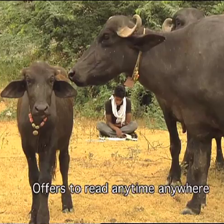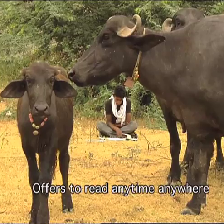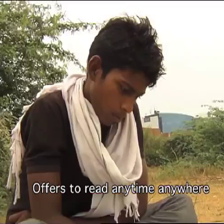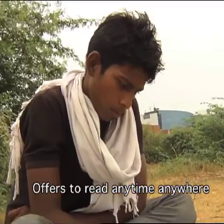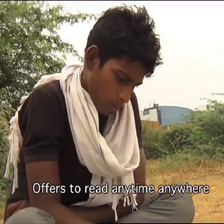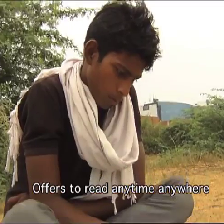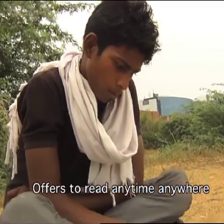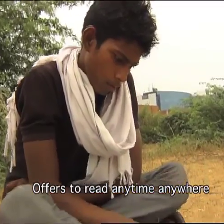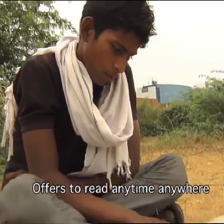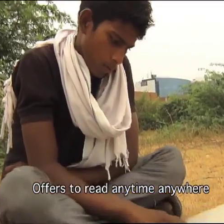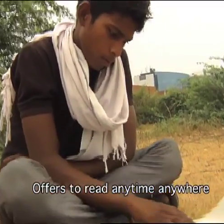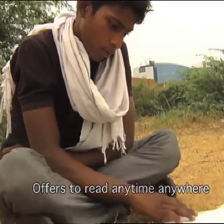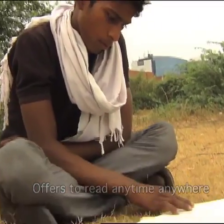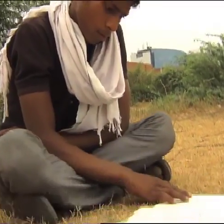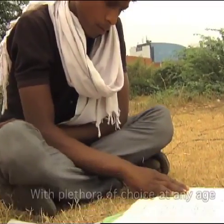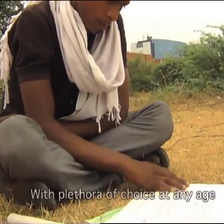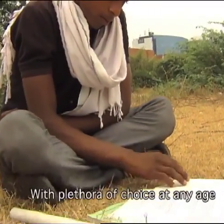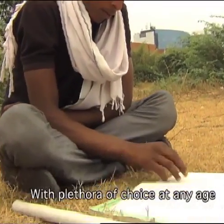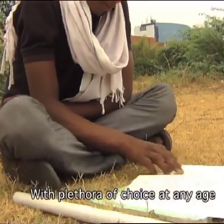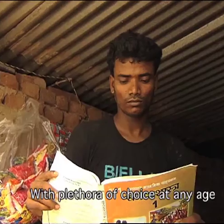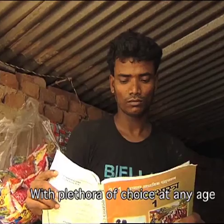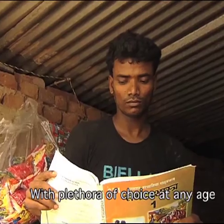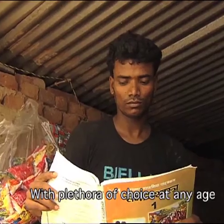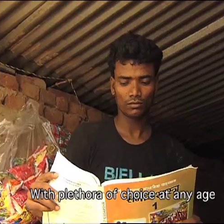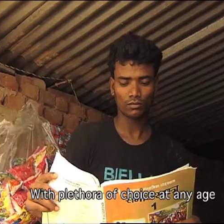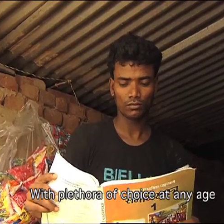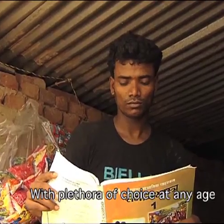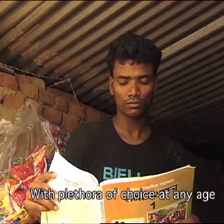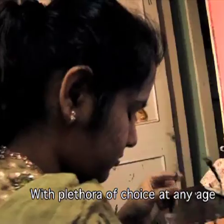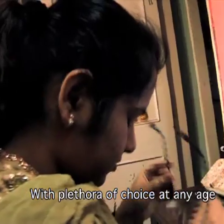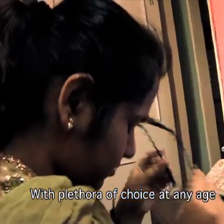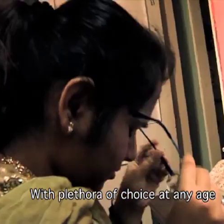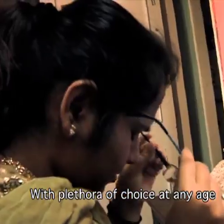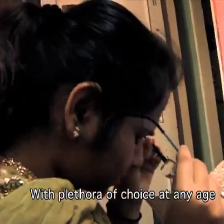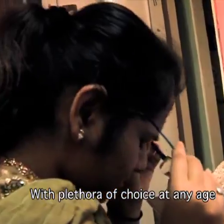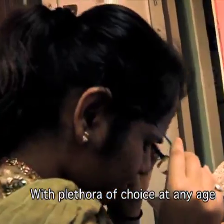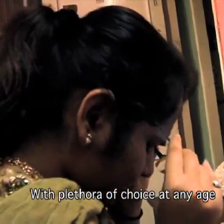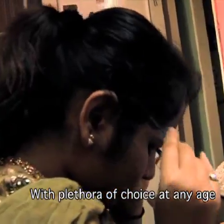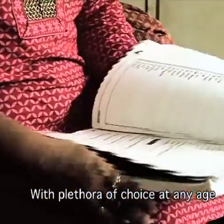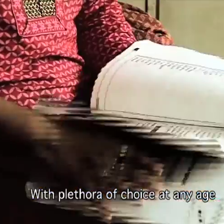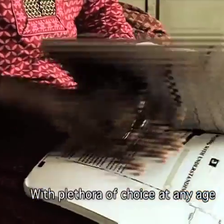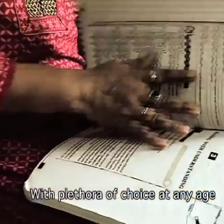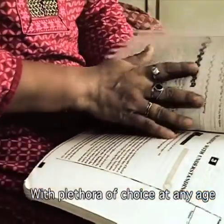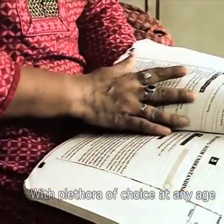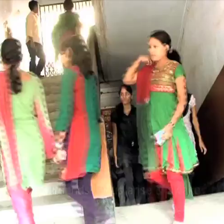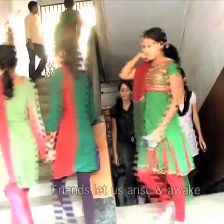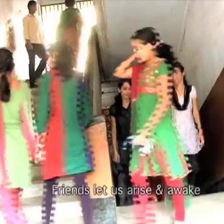कभी पढ़े हम कहीं पढ़े, वे विषय की लोच से युक्त हो।